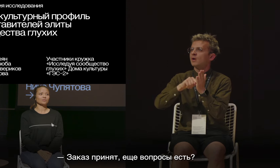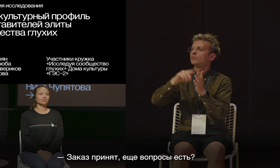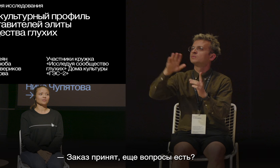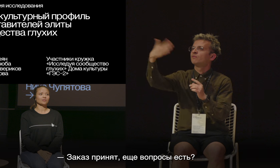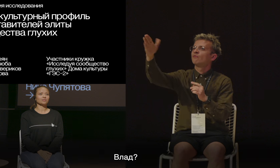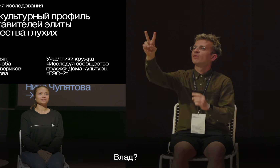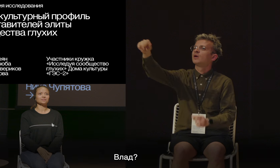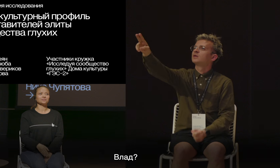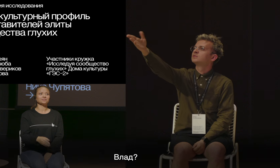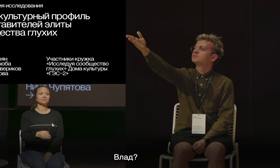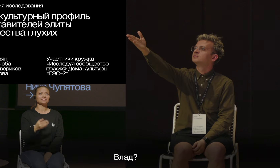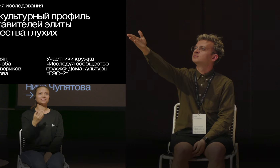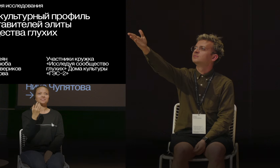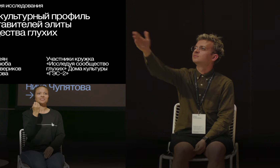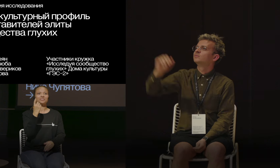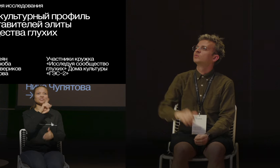Заказ принят. Еще вопросы есть? Влад?